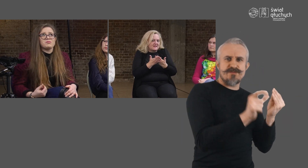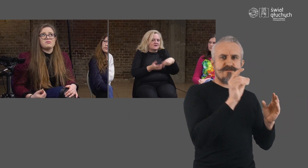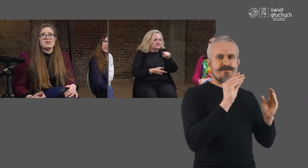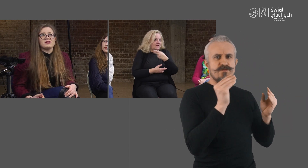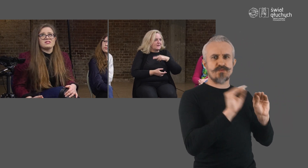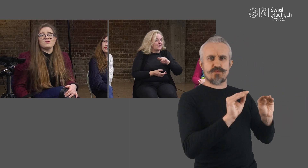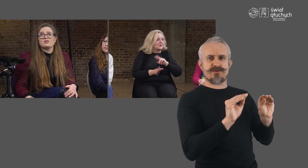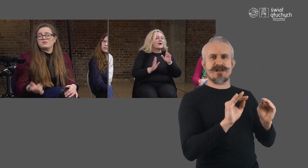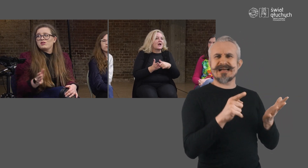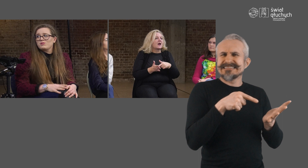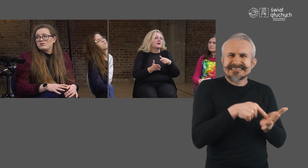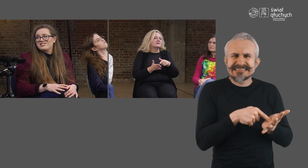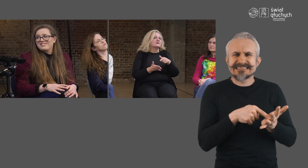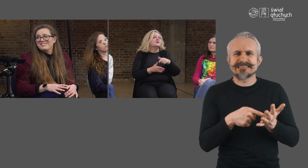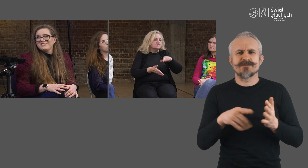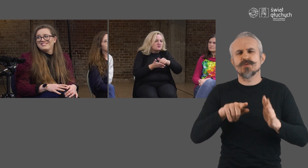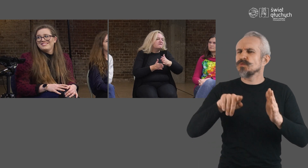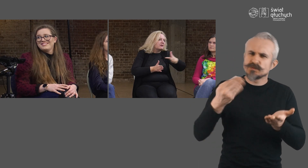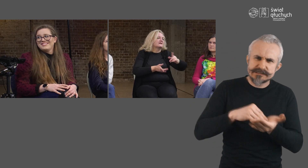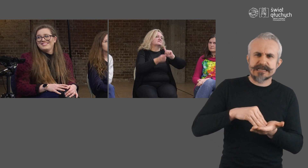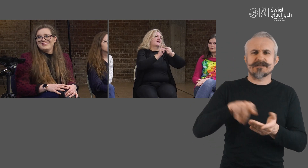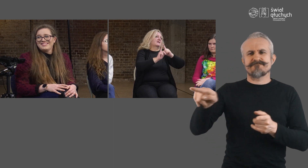ale potem chyba znowu się zmienił nauczyciel.